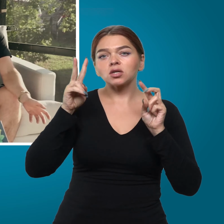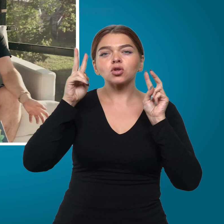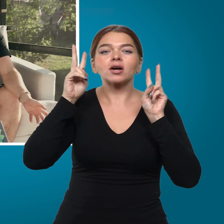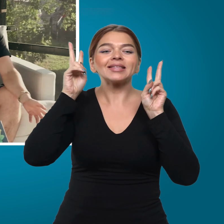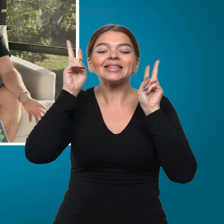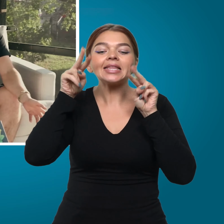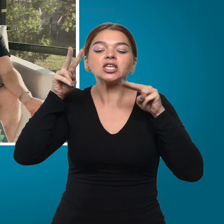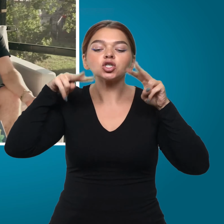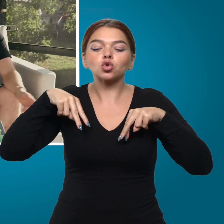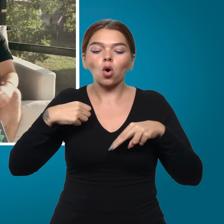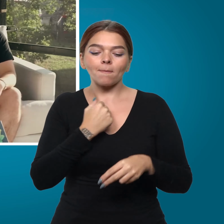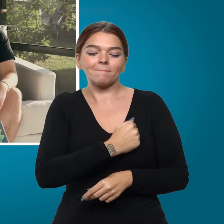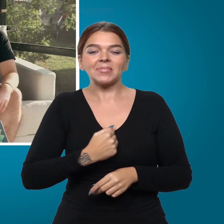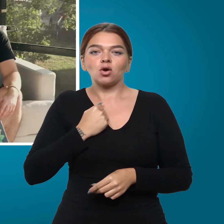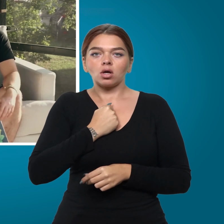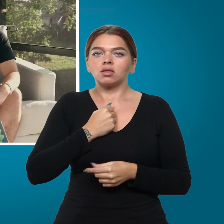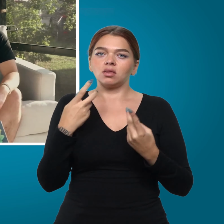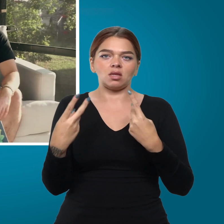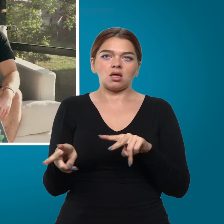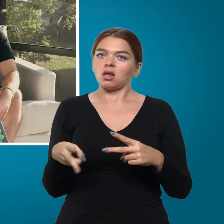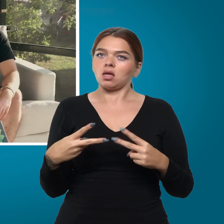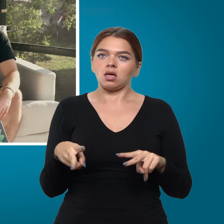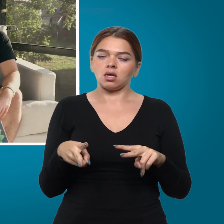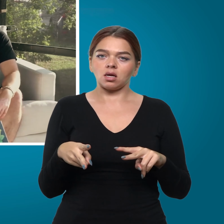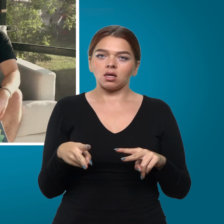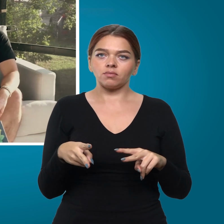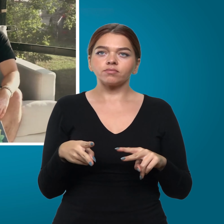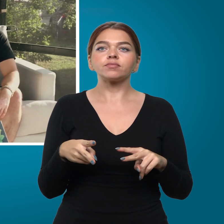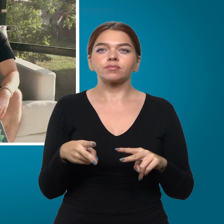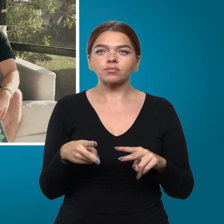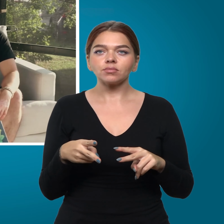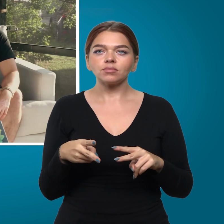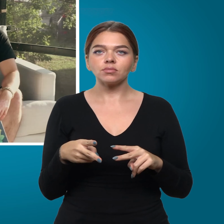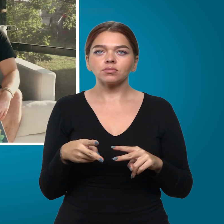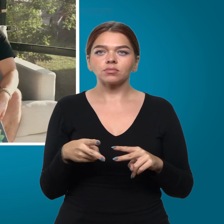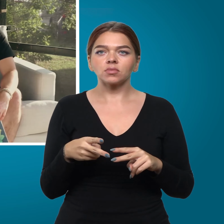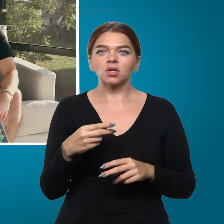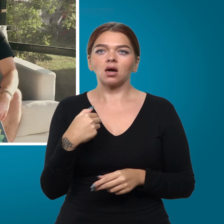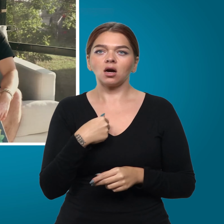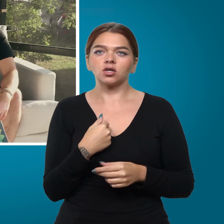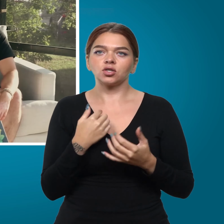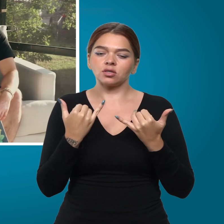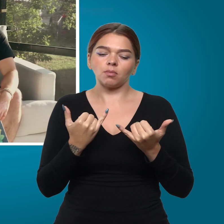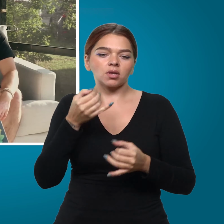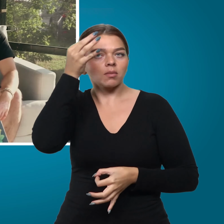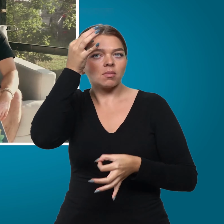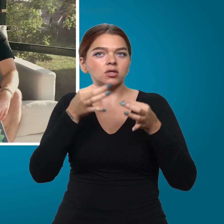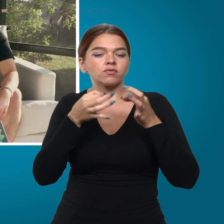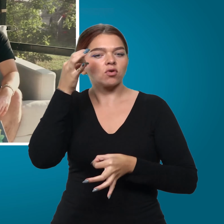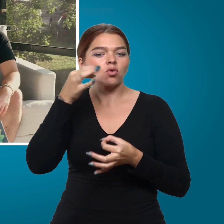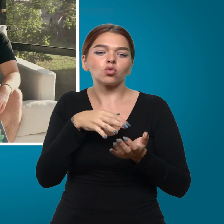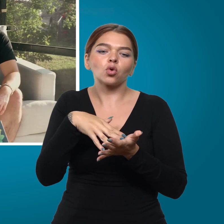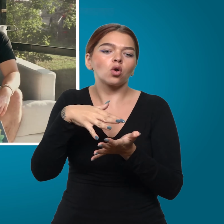gerai ir tikrai tokių, to nežinojimo tikrai nereikia bijoti. Gerai labai, kaip žmonės žino,